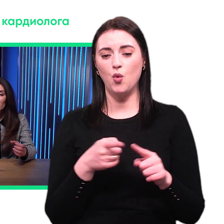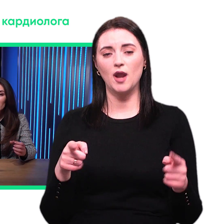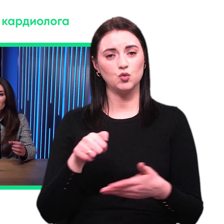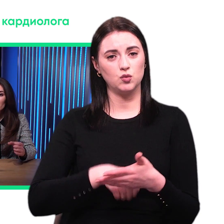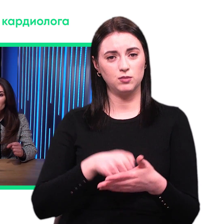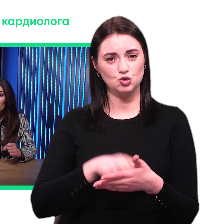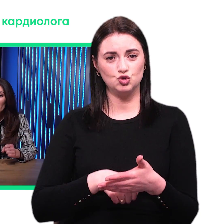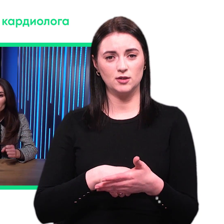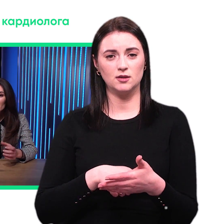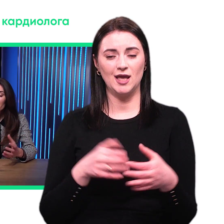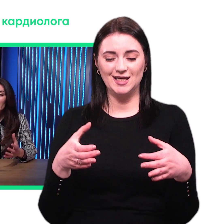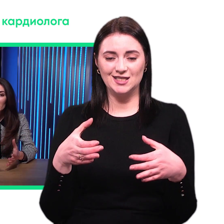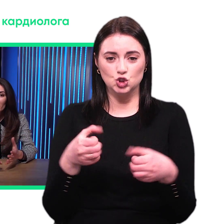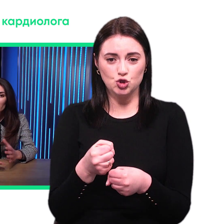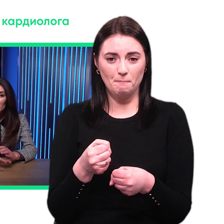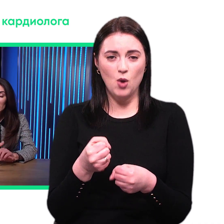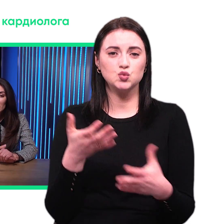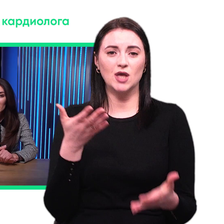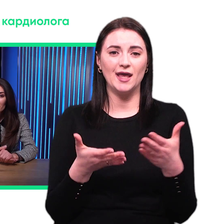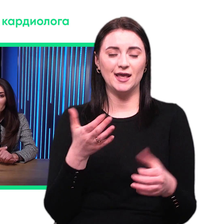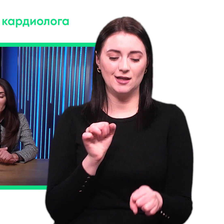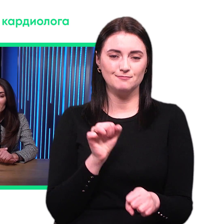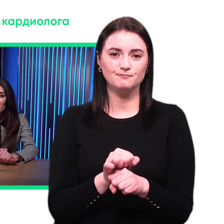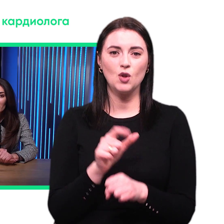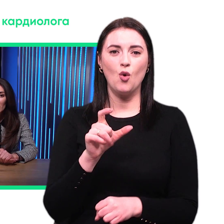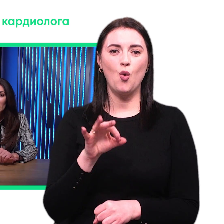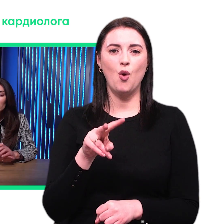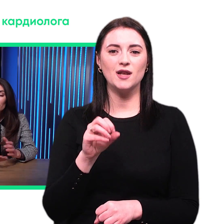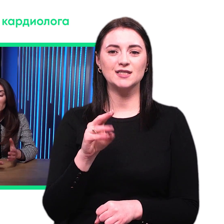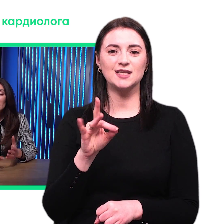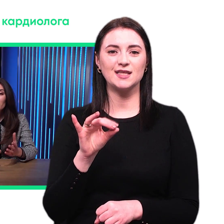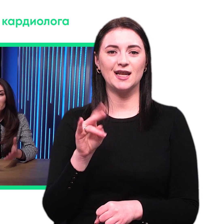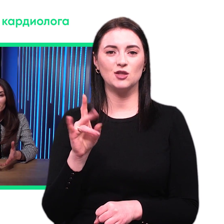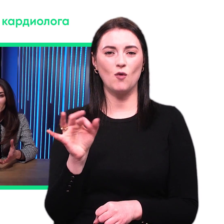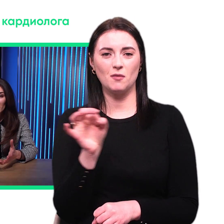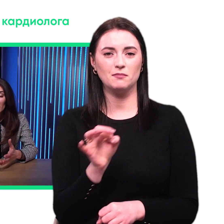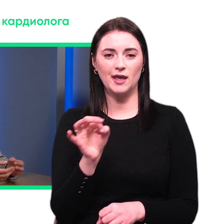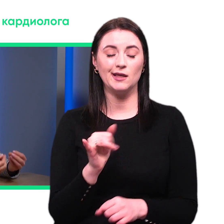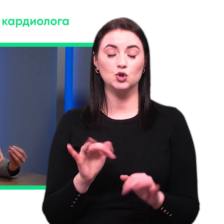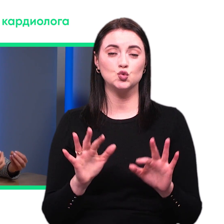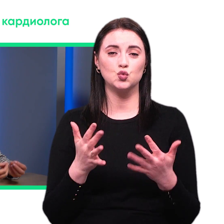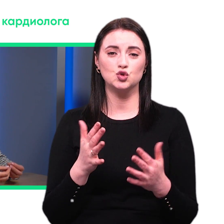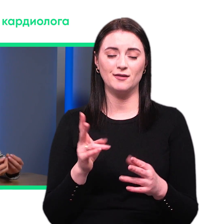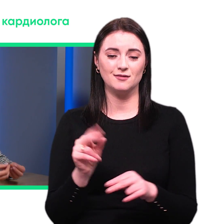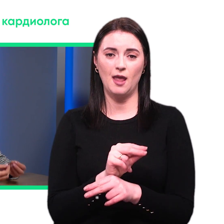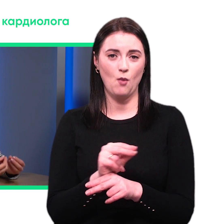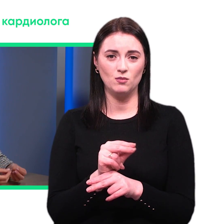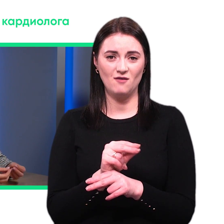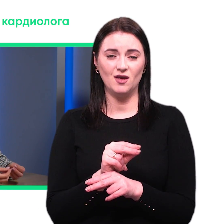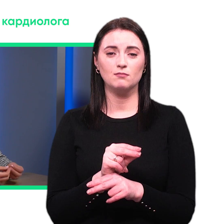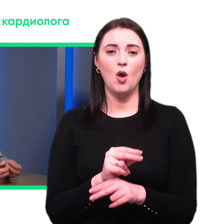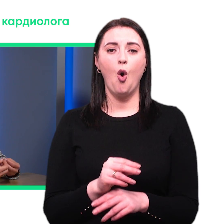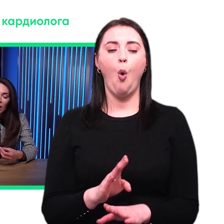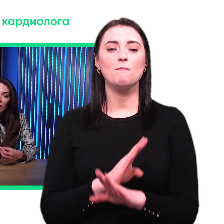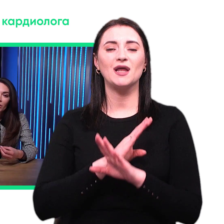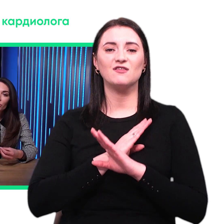причин сжимаются или перекрываются холестериновыми бляшками, и случается непоправимое – омертвение сердечной